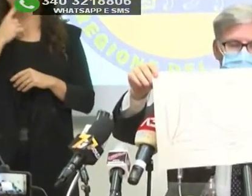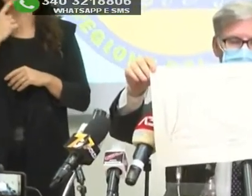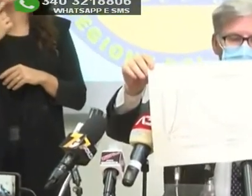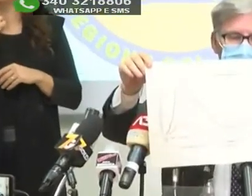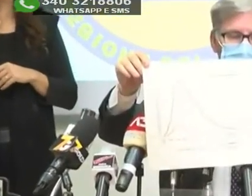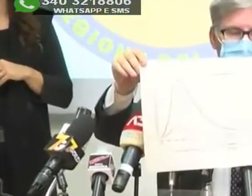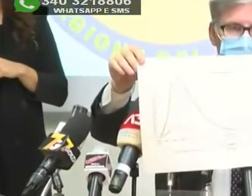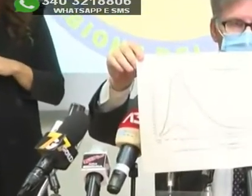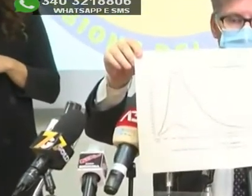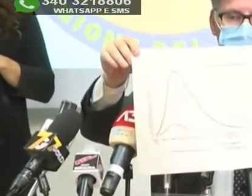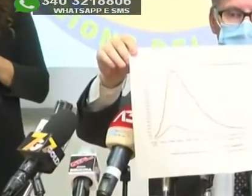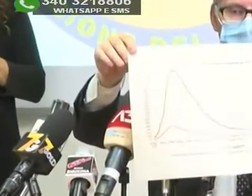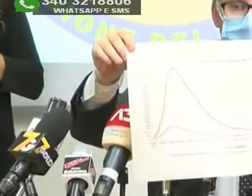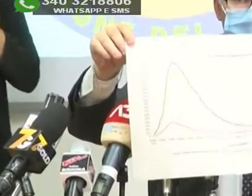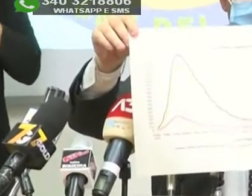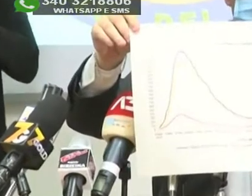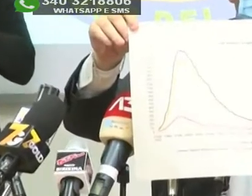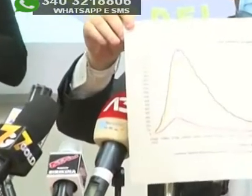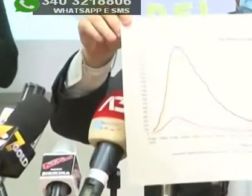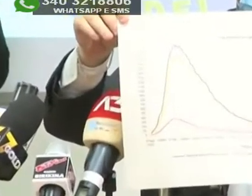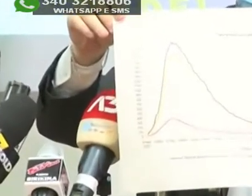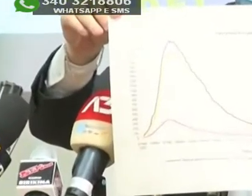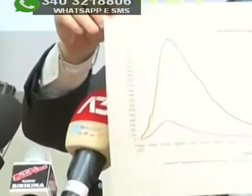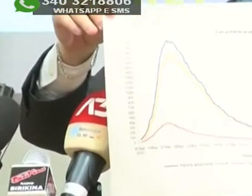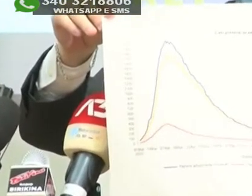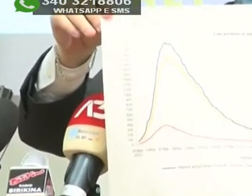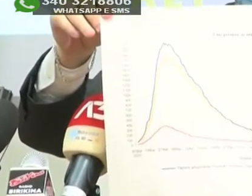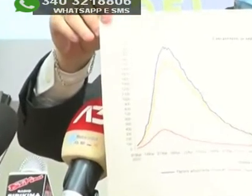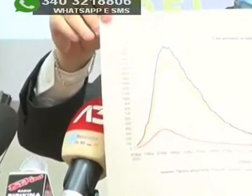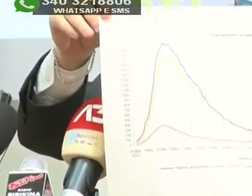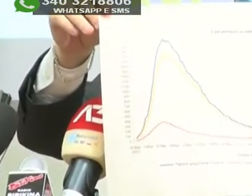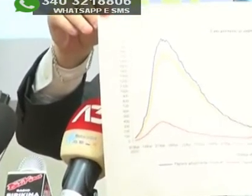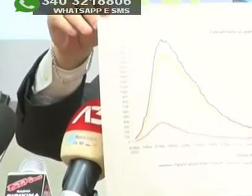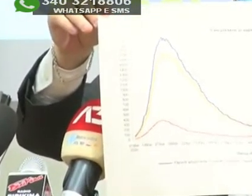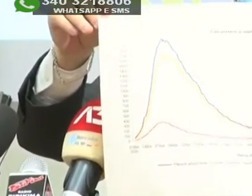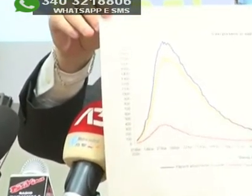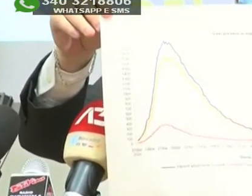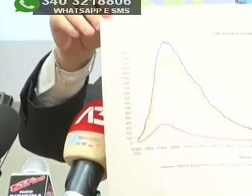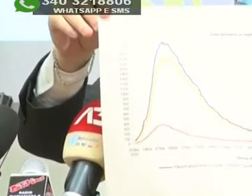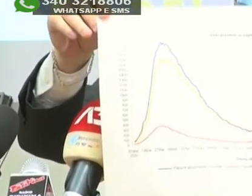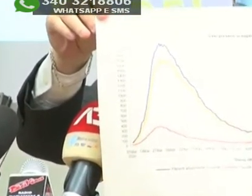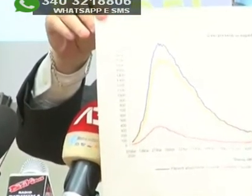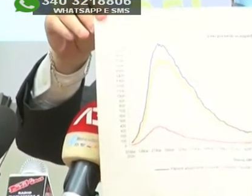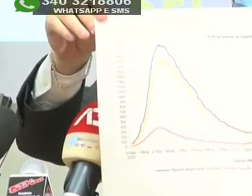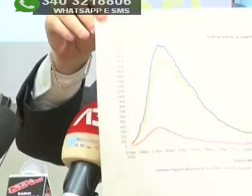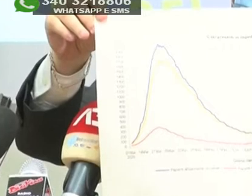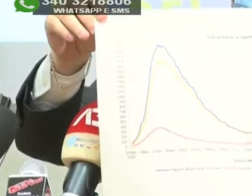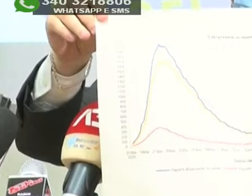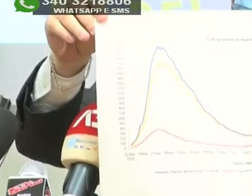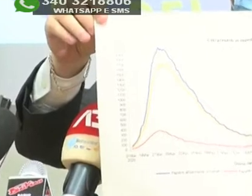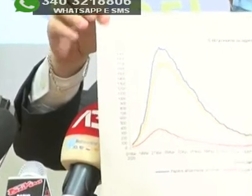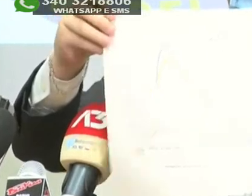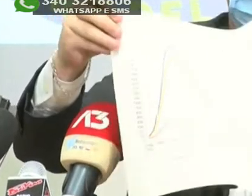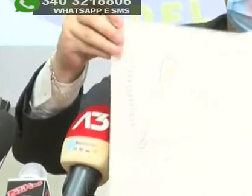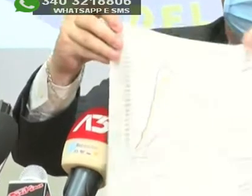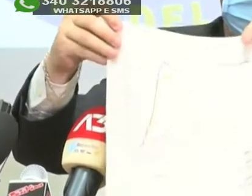sono i ricoveri in terapia intensiva. Già da questo grafico vedete che la terapia intensiva,